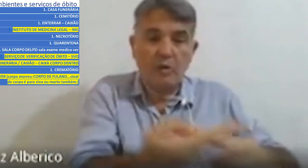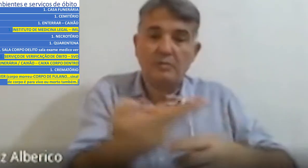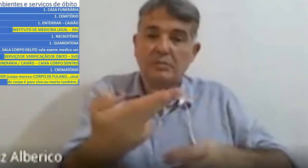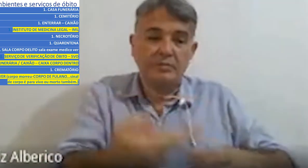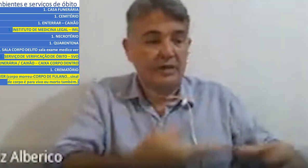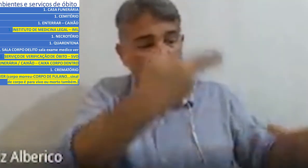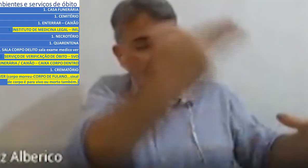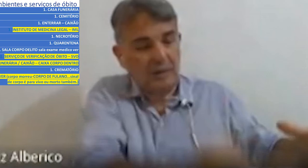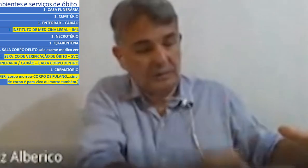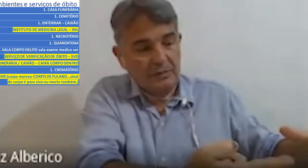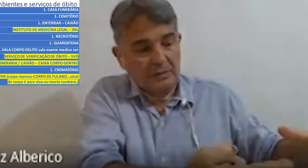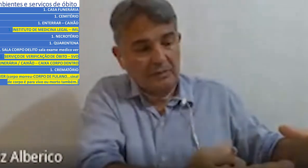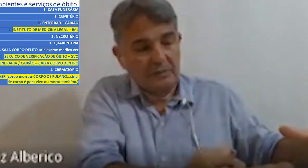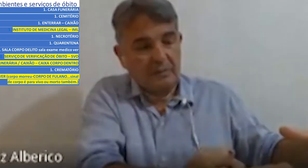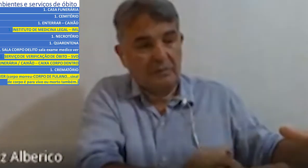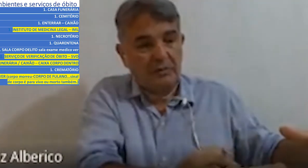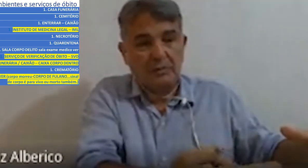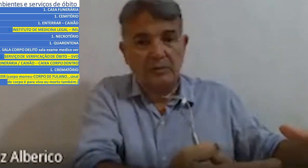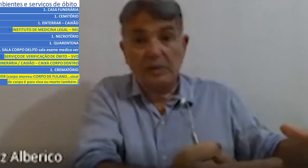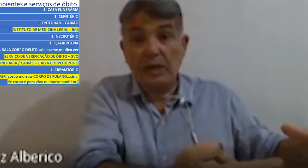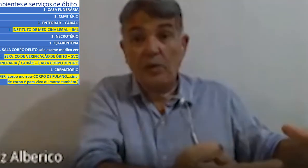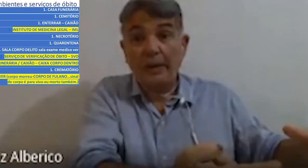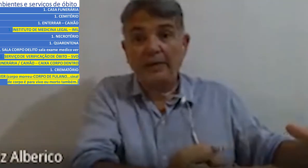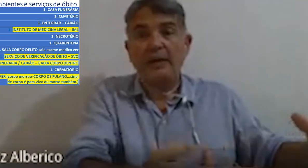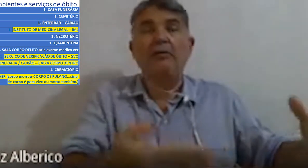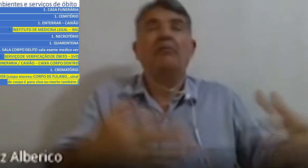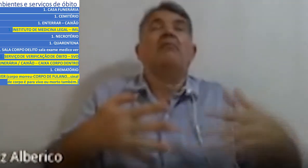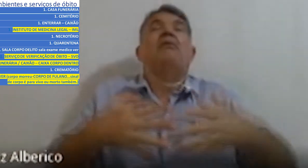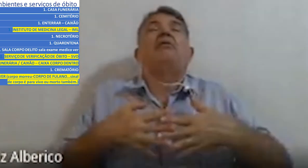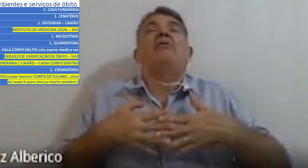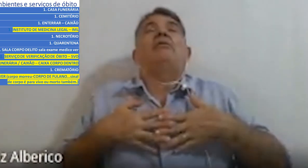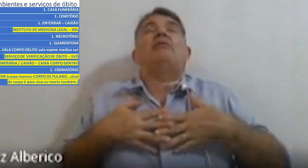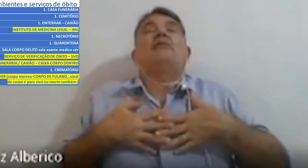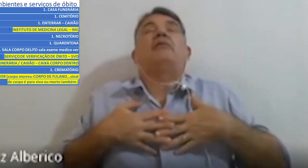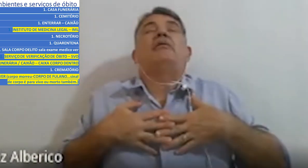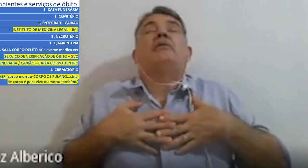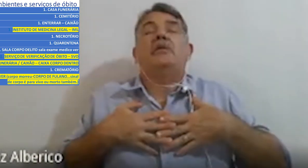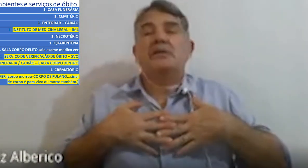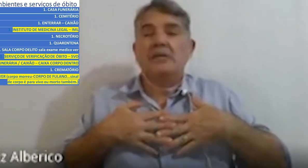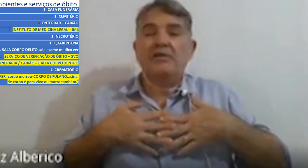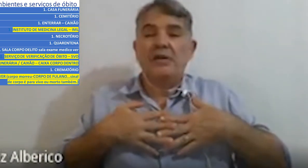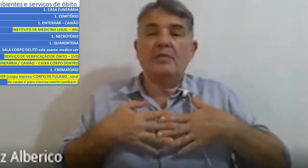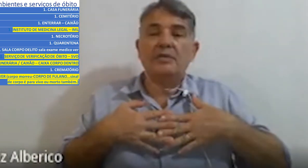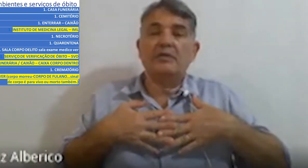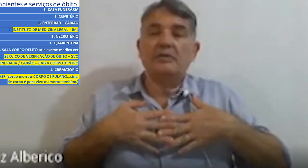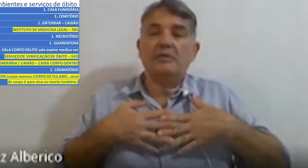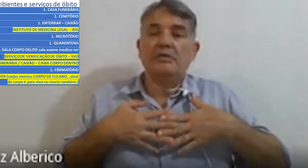tá, vai deitar. E aí completa, né? É assim que fica a posição?